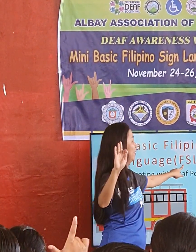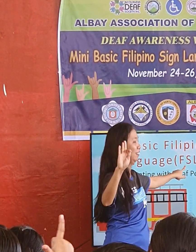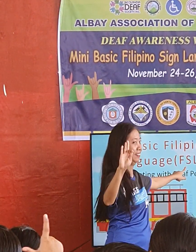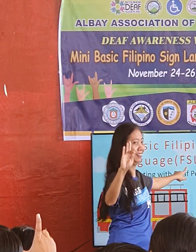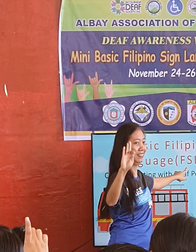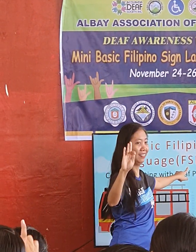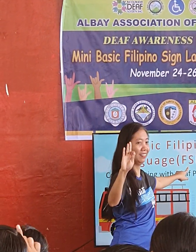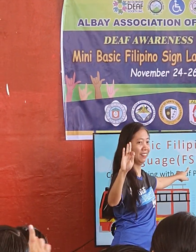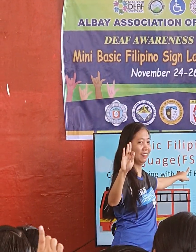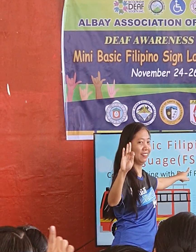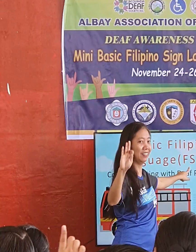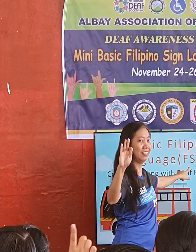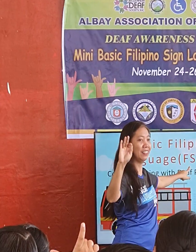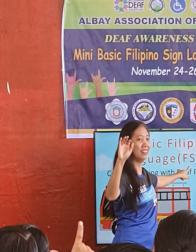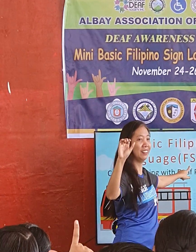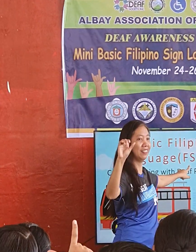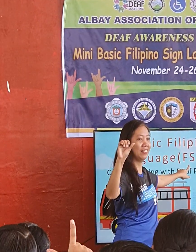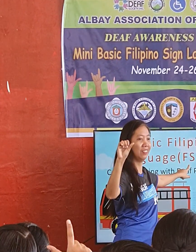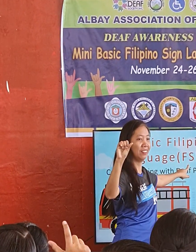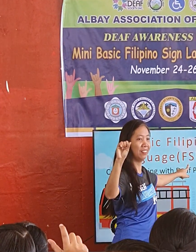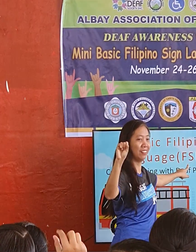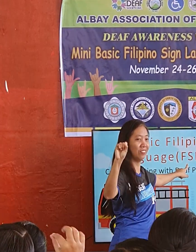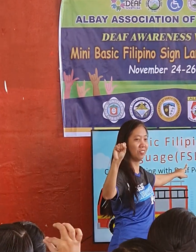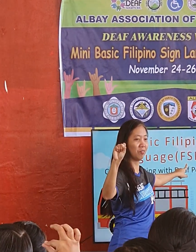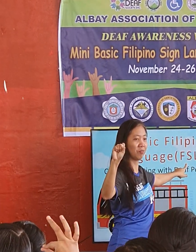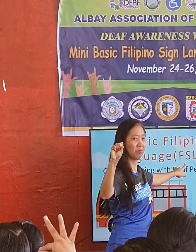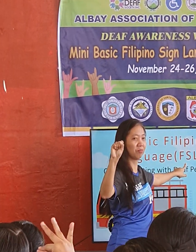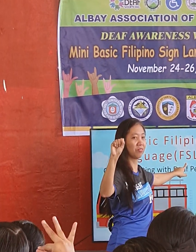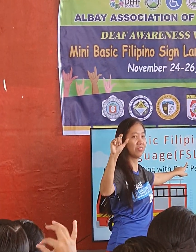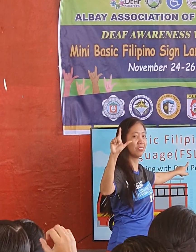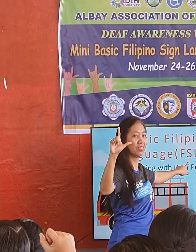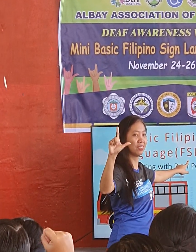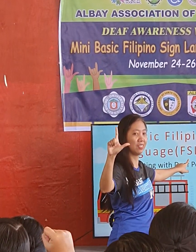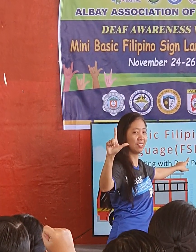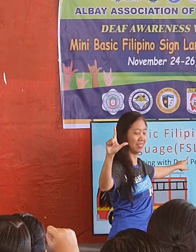For short, F, S, L.